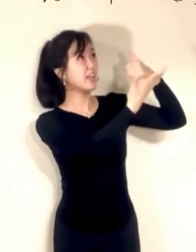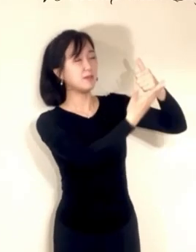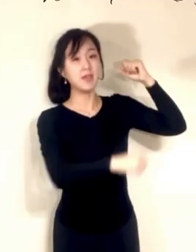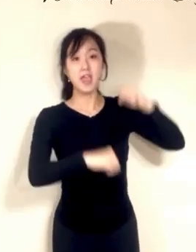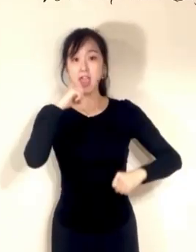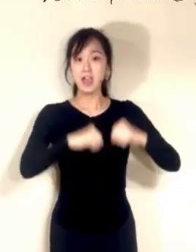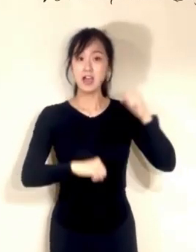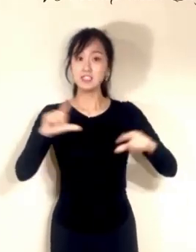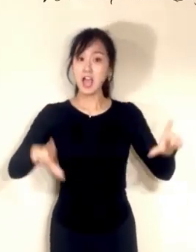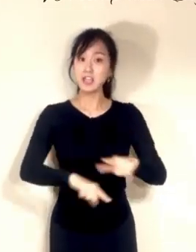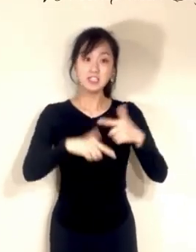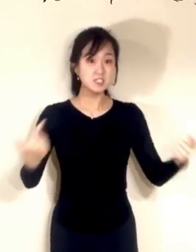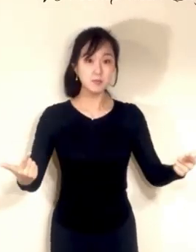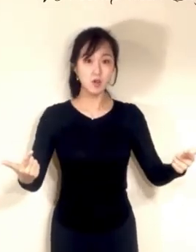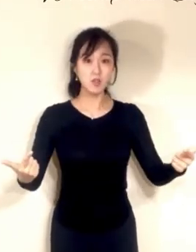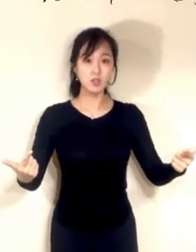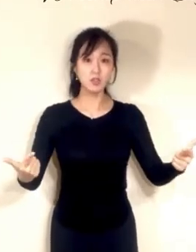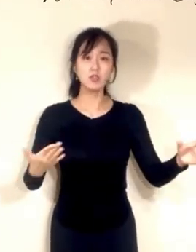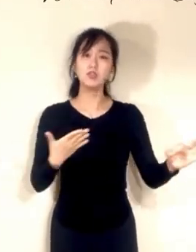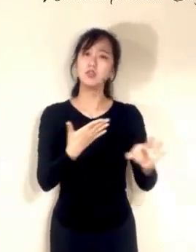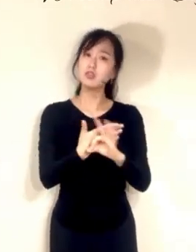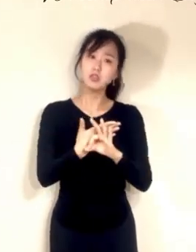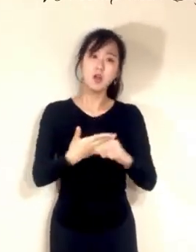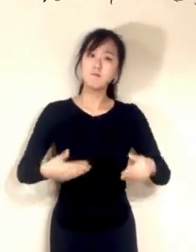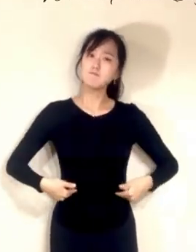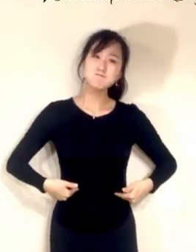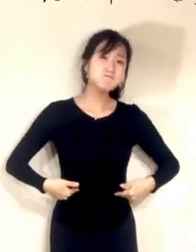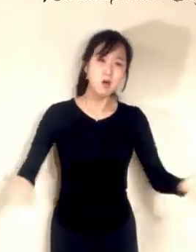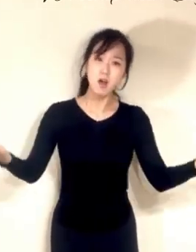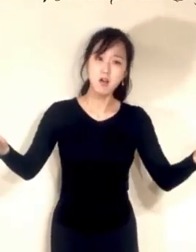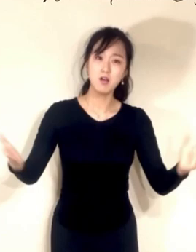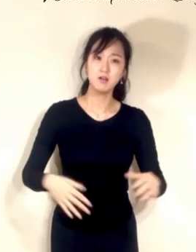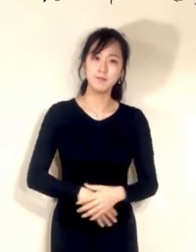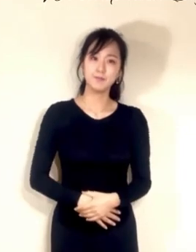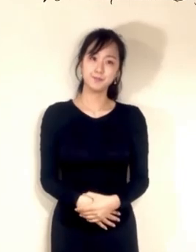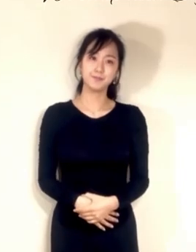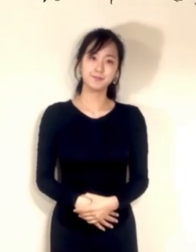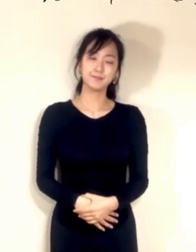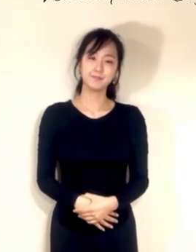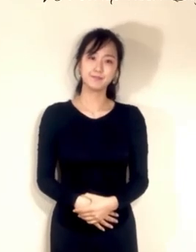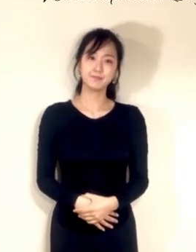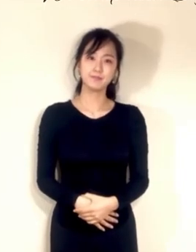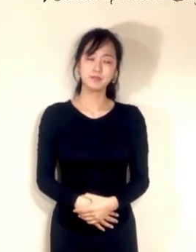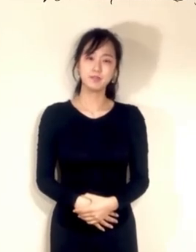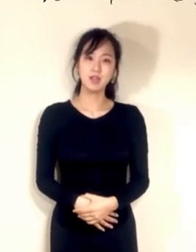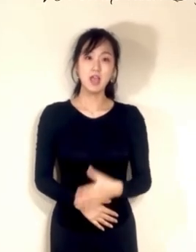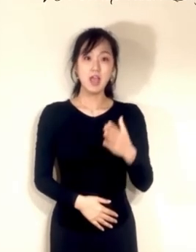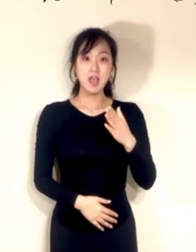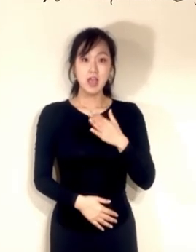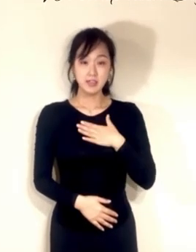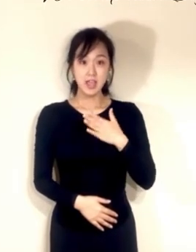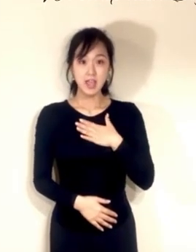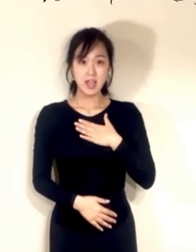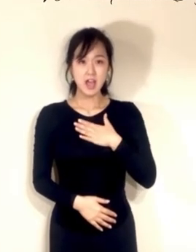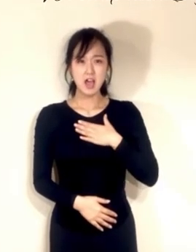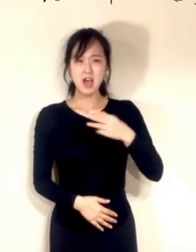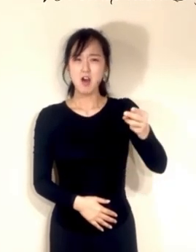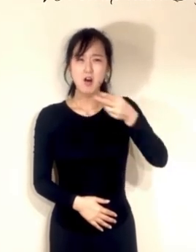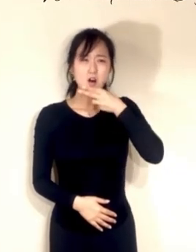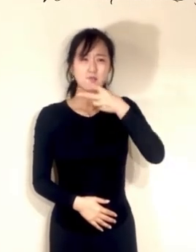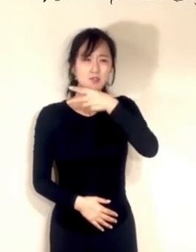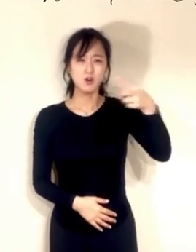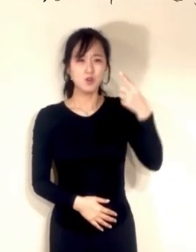행하지 않으시면 아무 소용이 없습니다. 내가 애쓰지 않아도 만사를